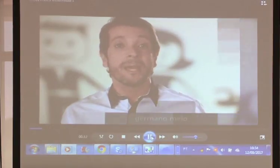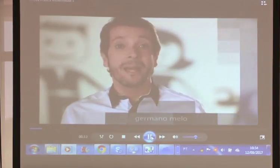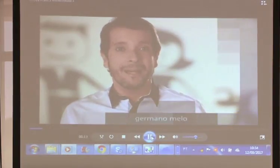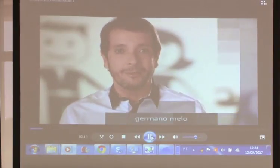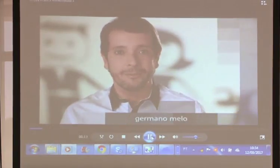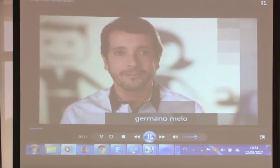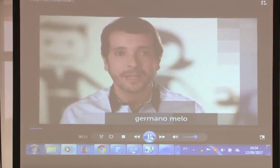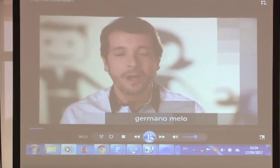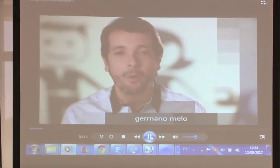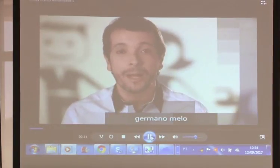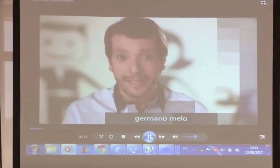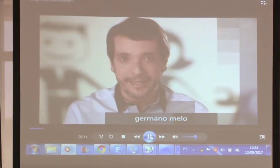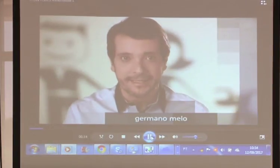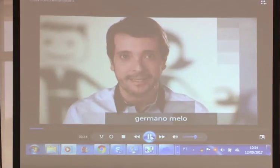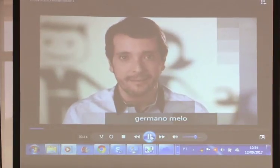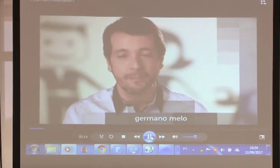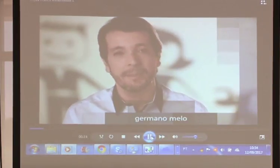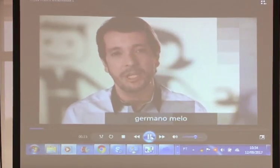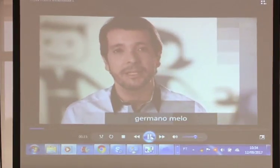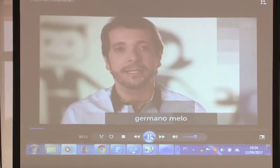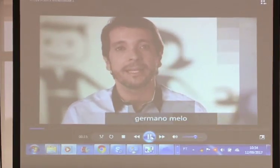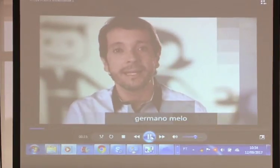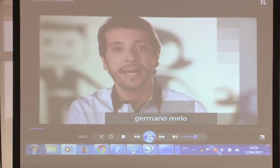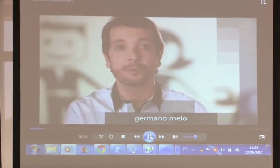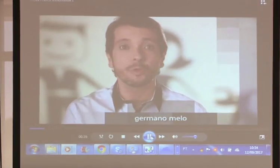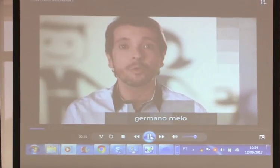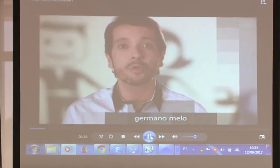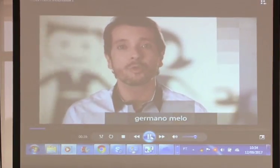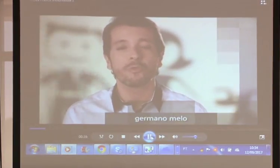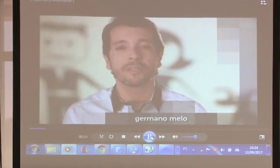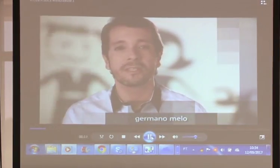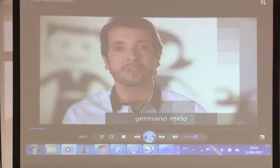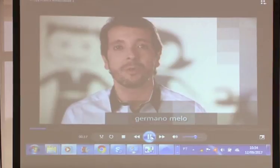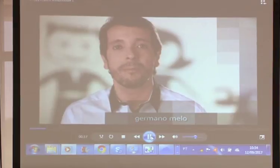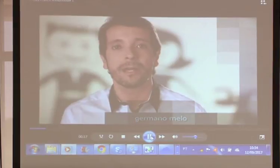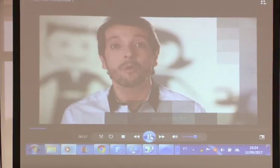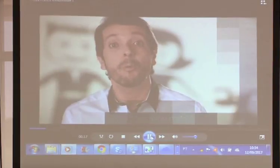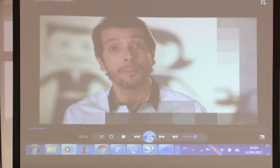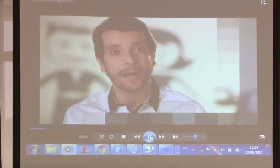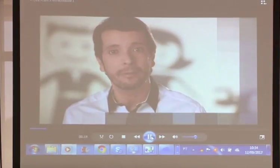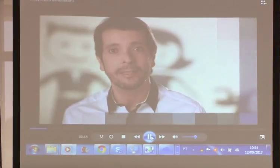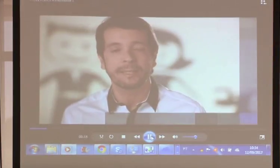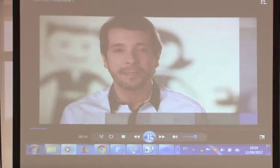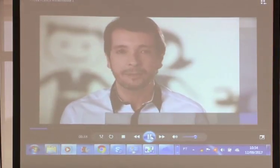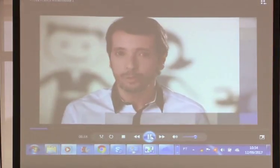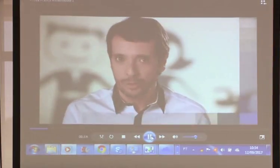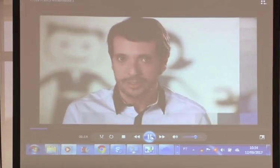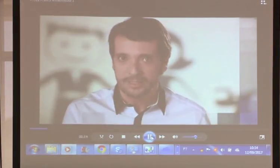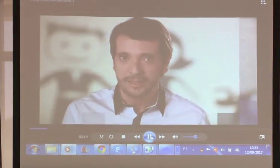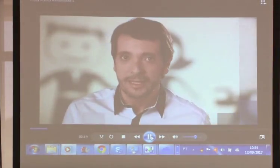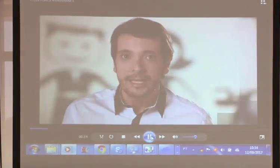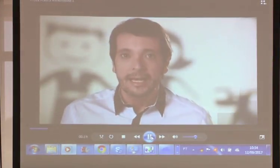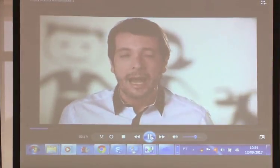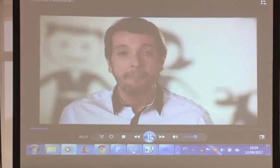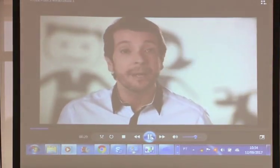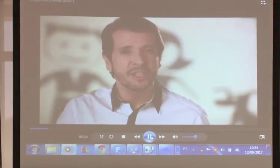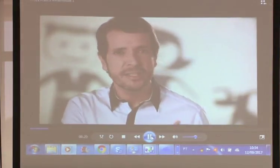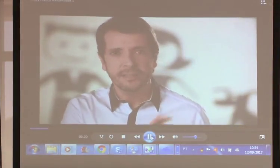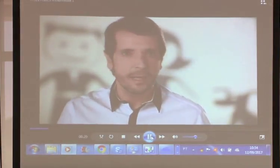supermercado. Uma criança, uma menina, queria a todo custo convencer sua mãe a comprar um determinado doce. A mãe disse não,